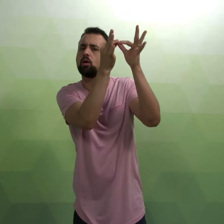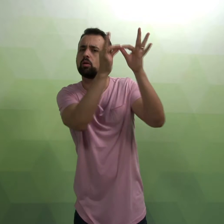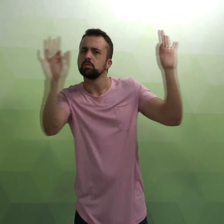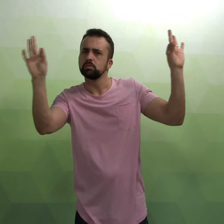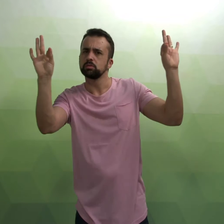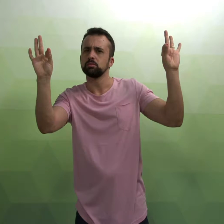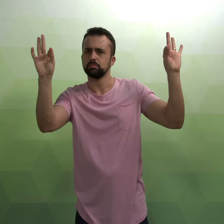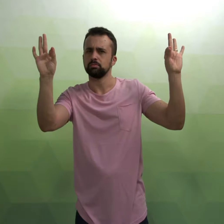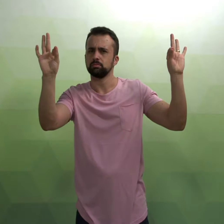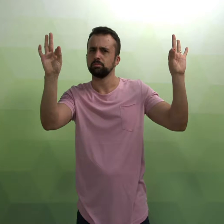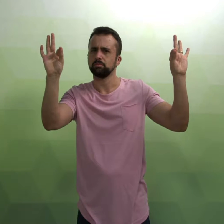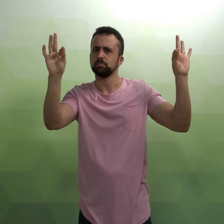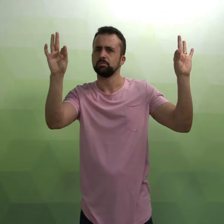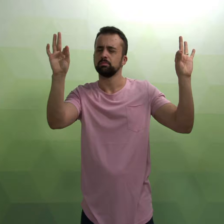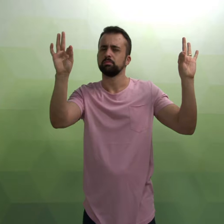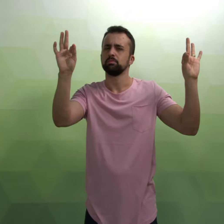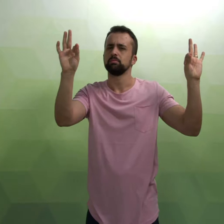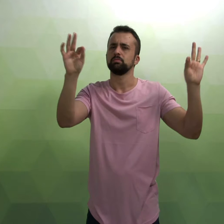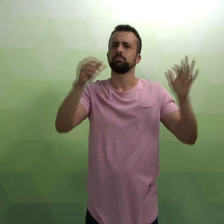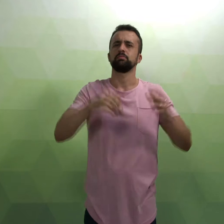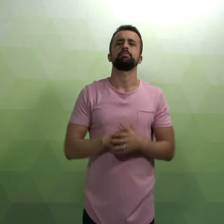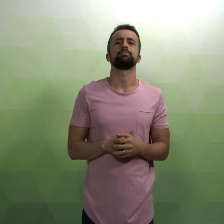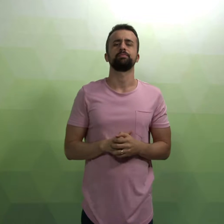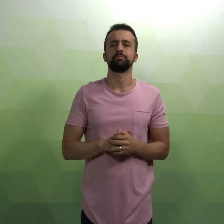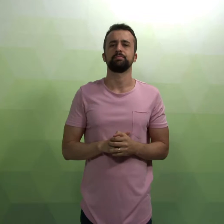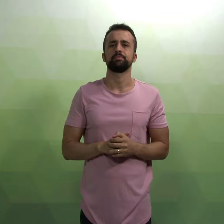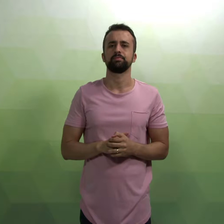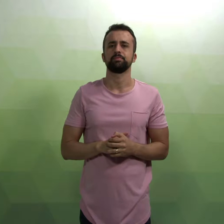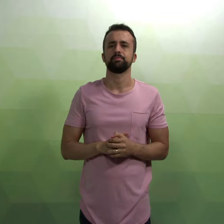Vejam um exemplo de uma sentença afirmativa.